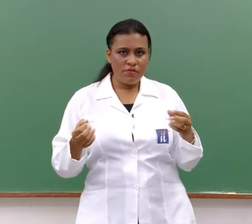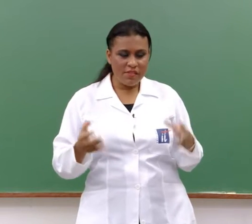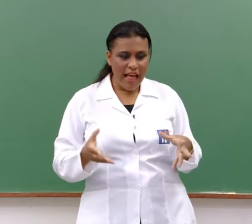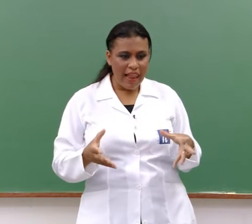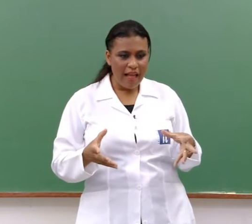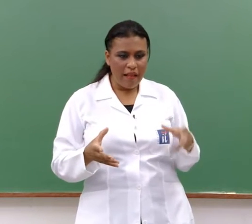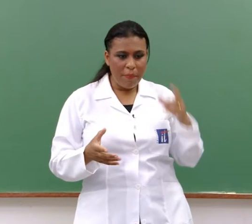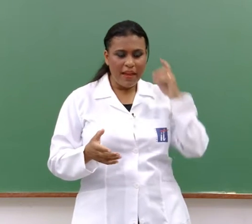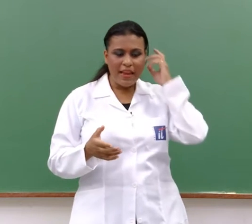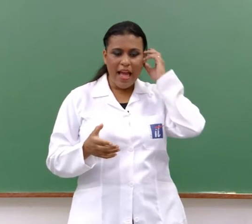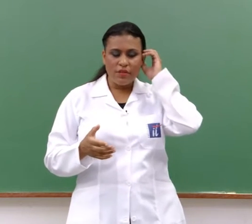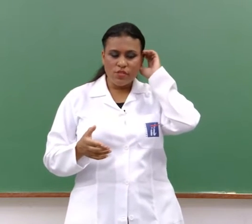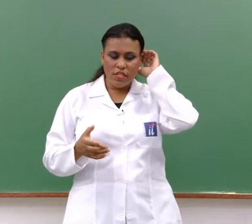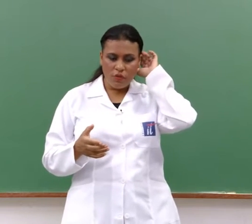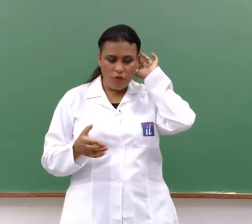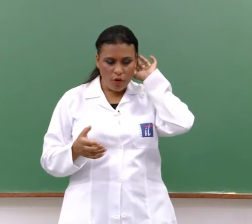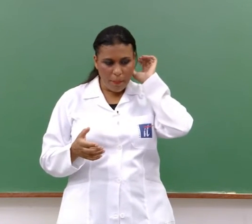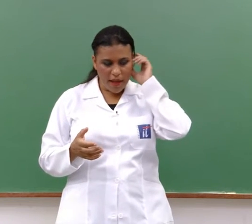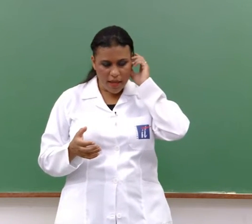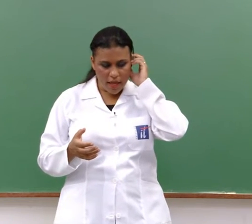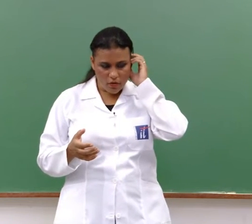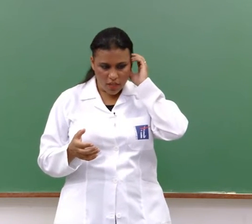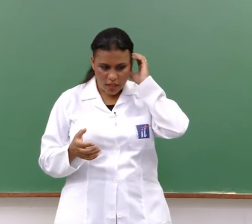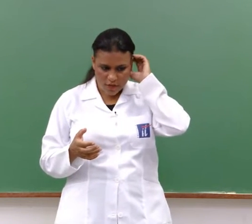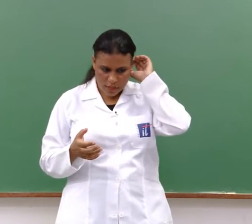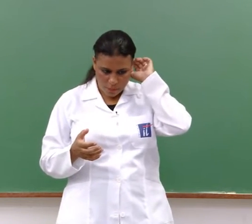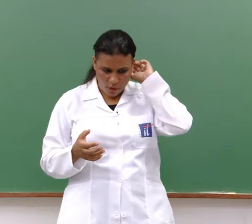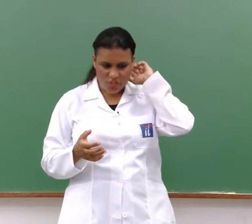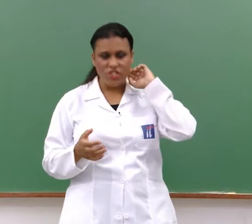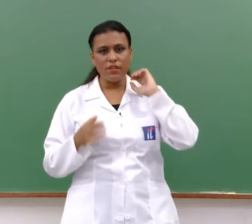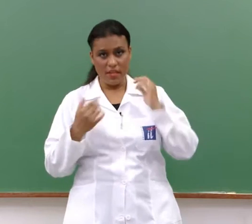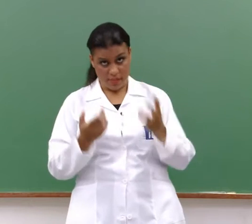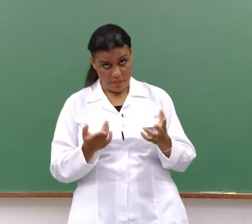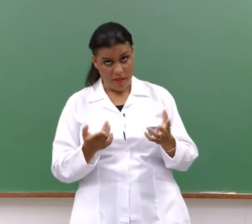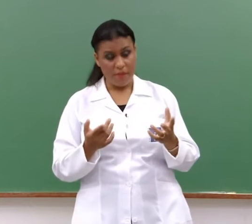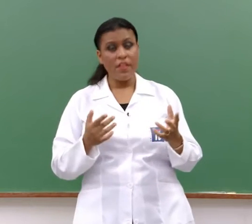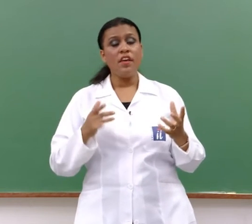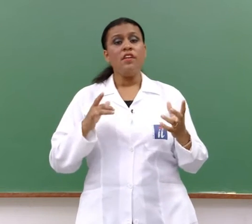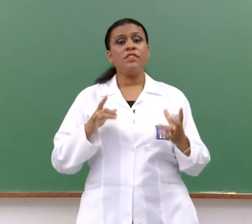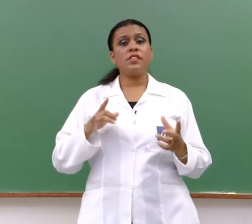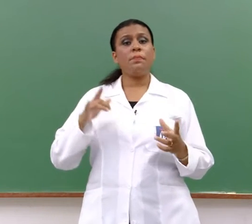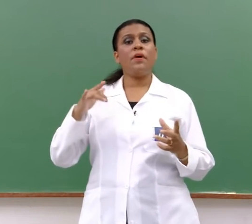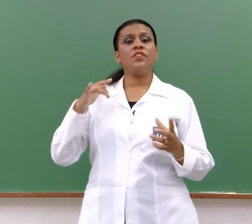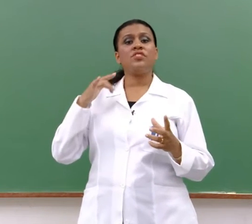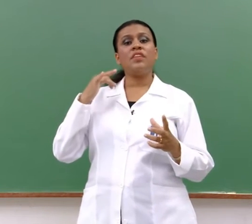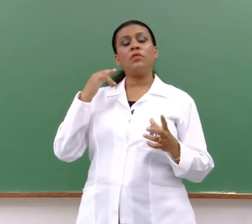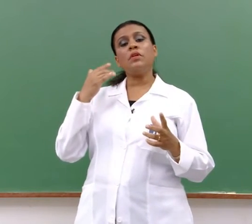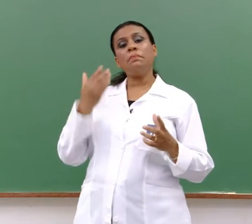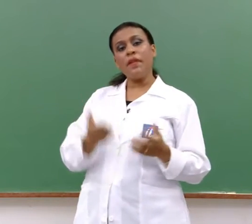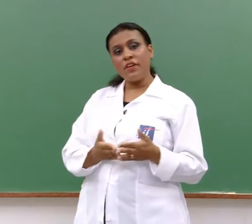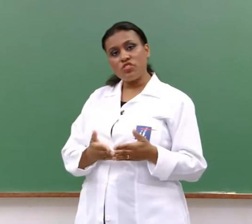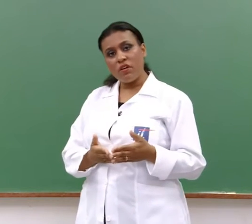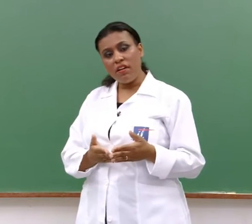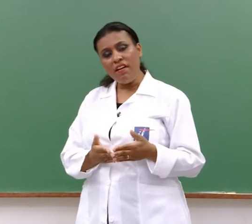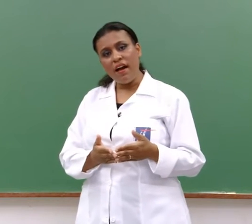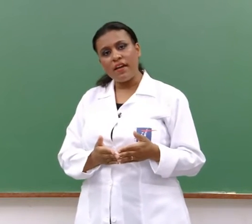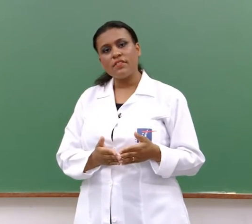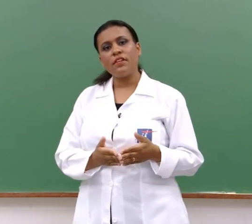Tá lá, tá aparelhado. Se não for o aparelho, o que você pode receber? Você pode ter um implante coclear.